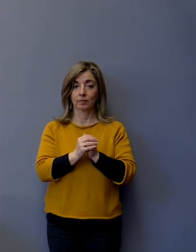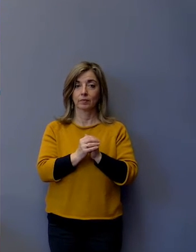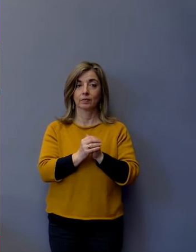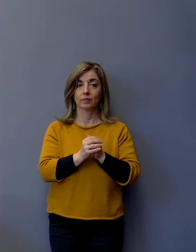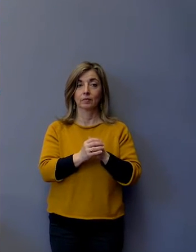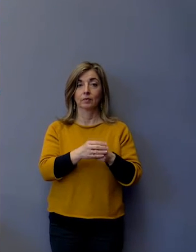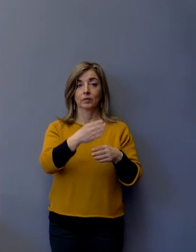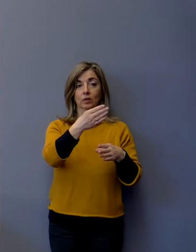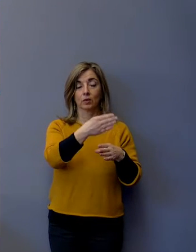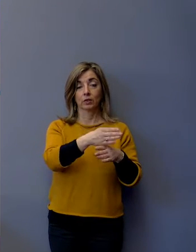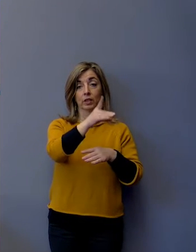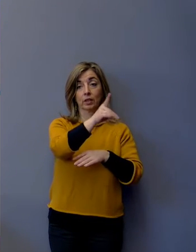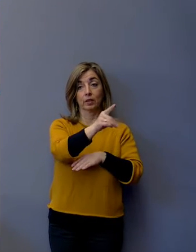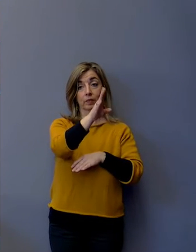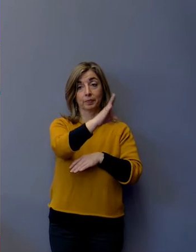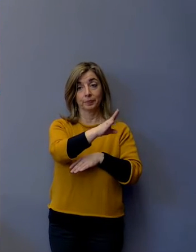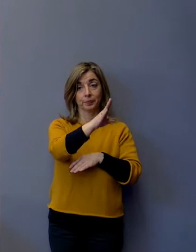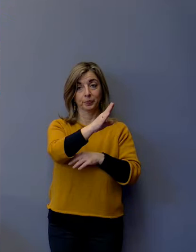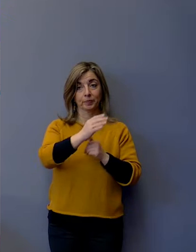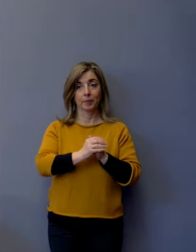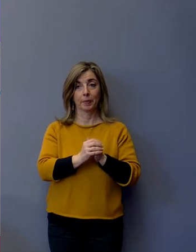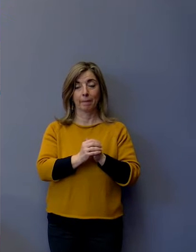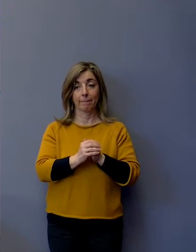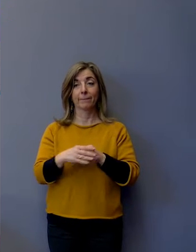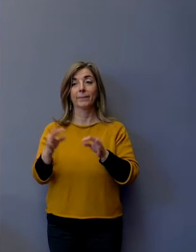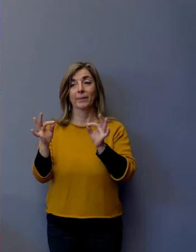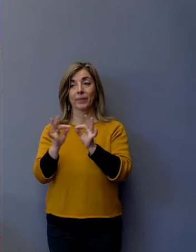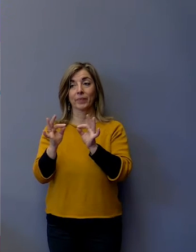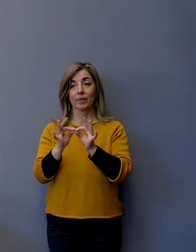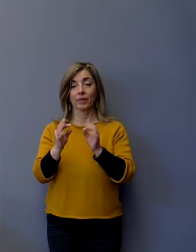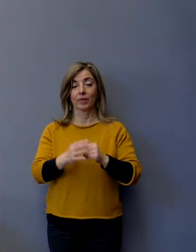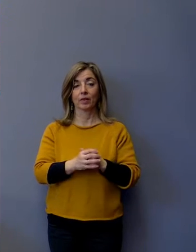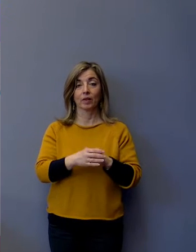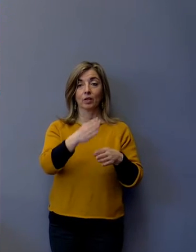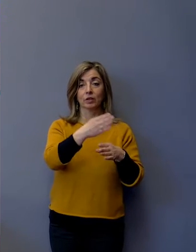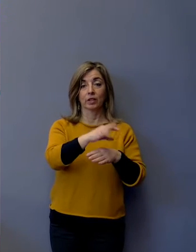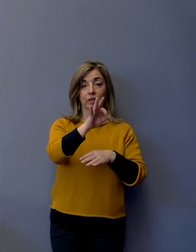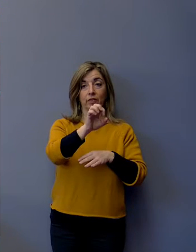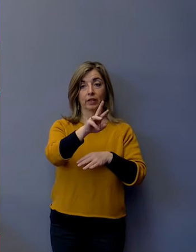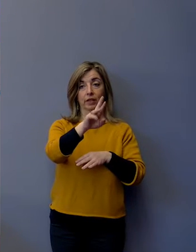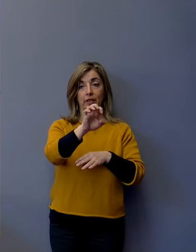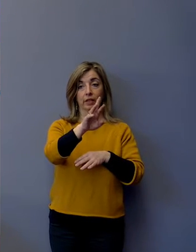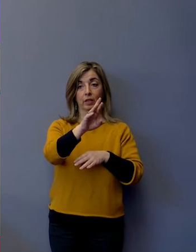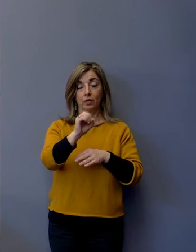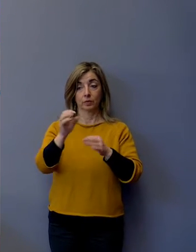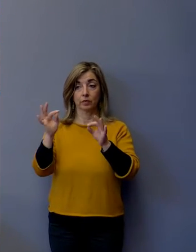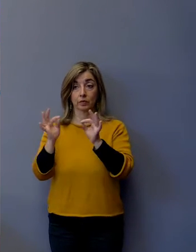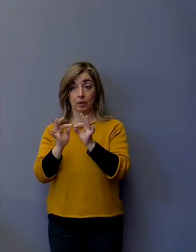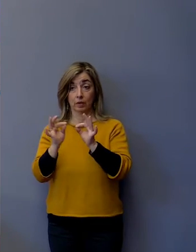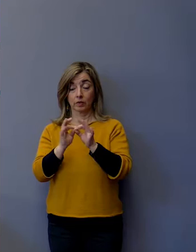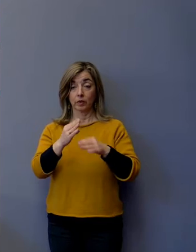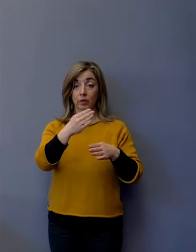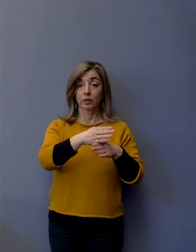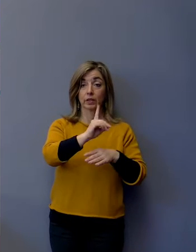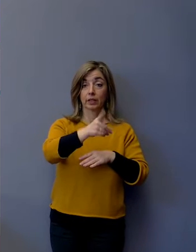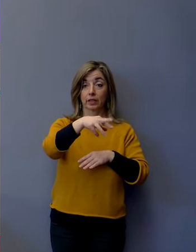consigliere de benedictis amorevole consigliere ferrero consigliere